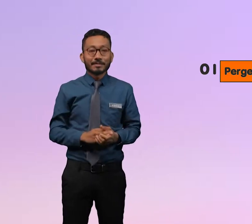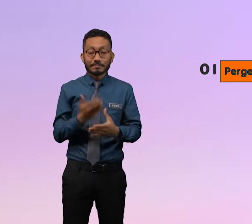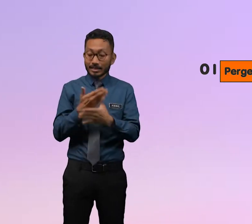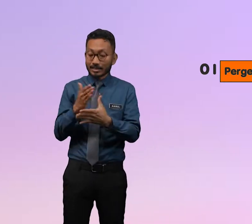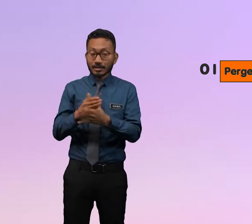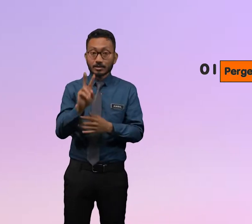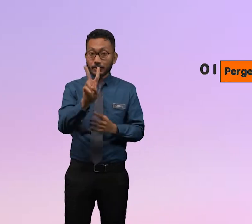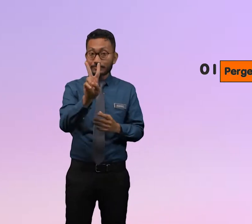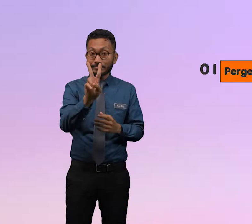Bahagian kedua,